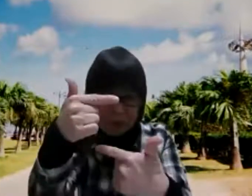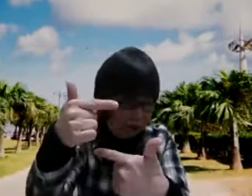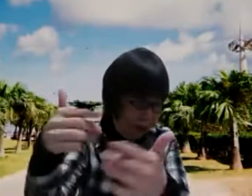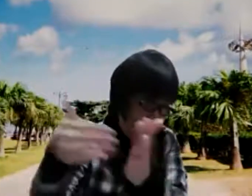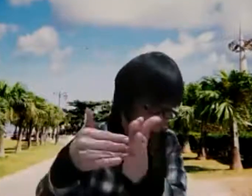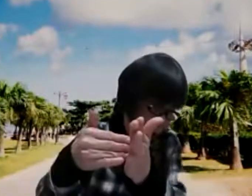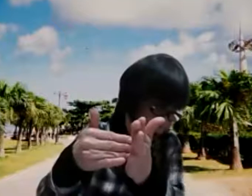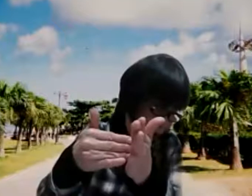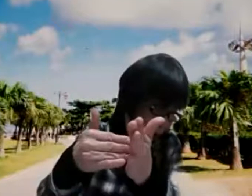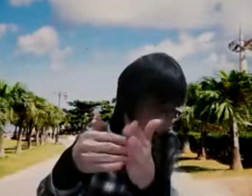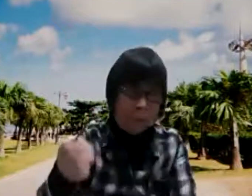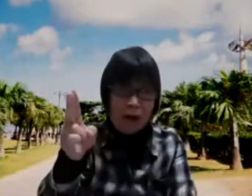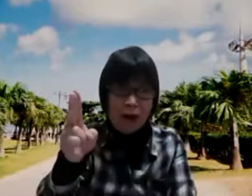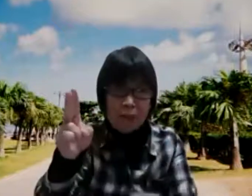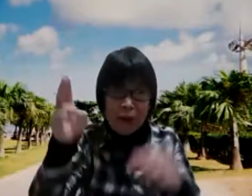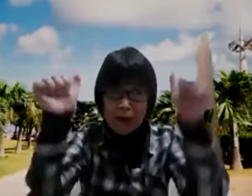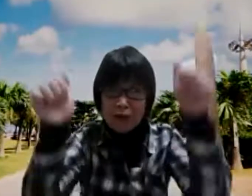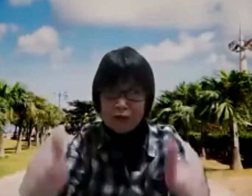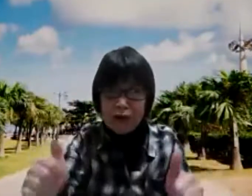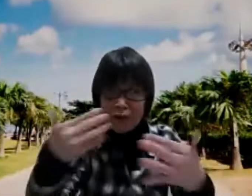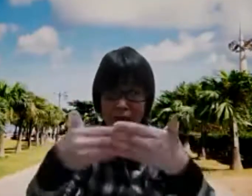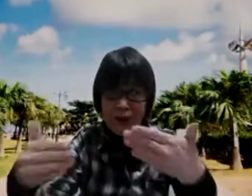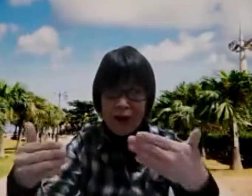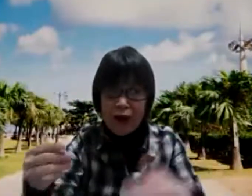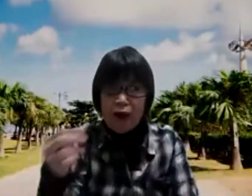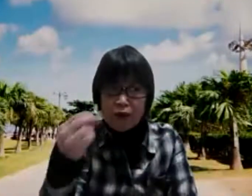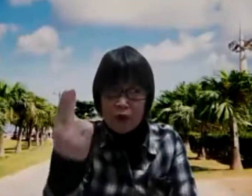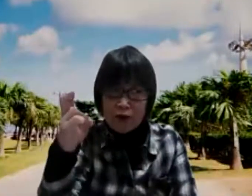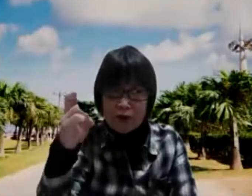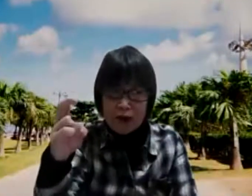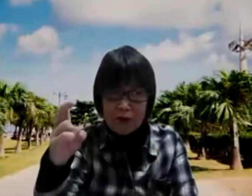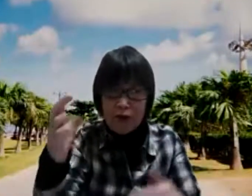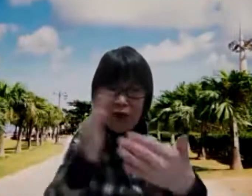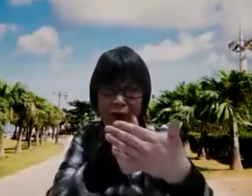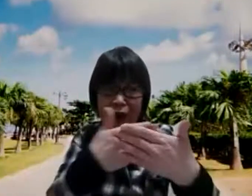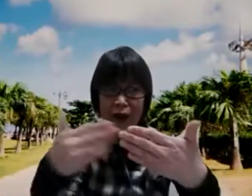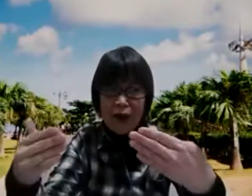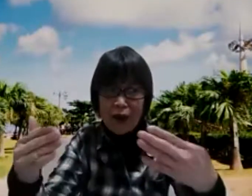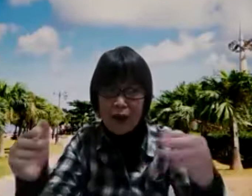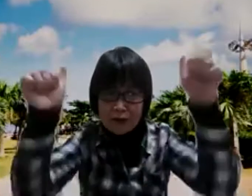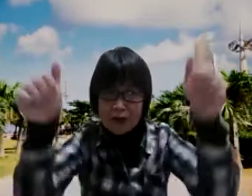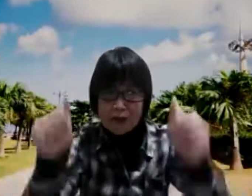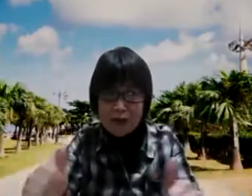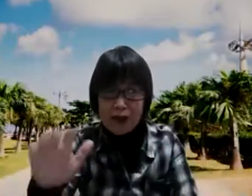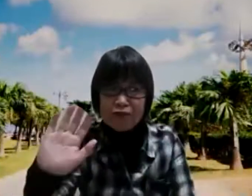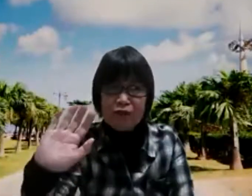日まで、パネル展で、トロロさんの 絵はデジタルにな